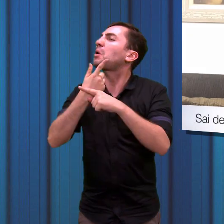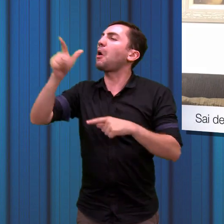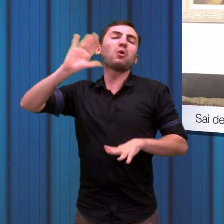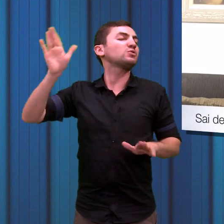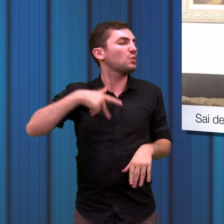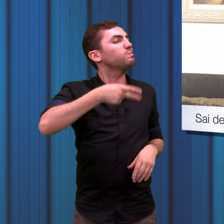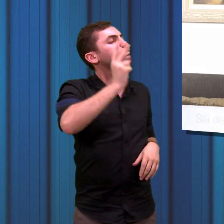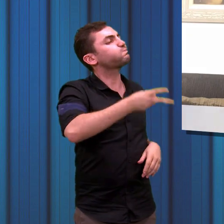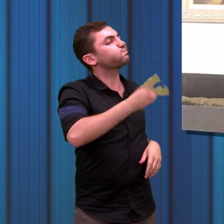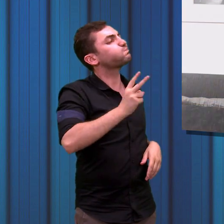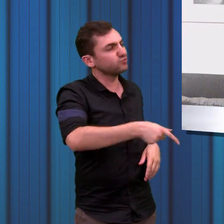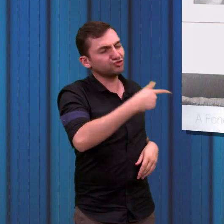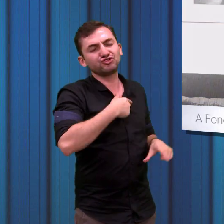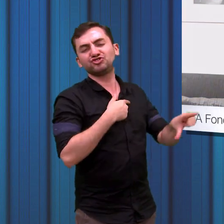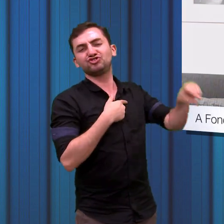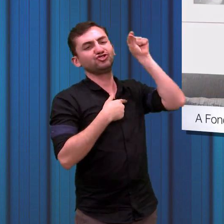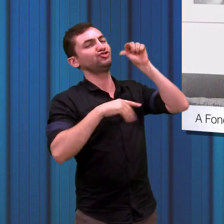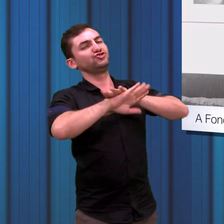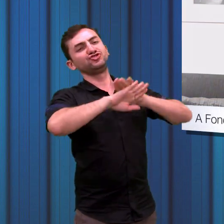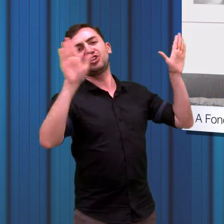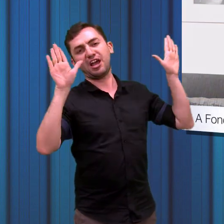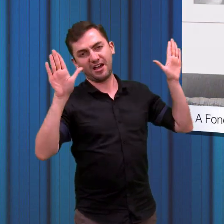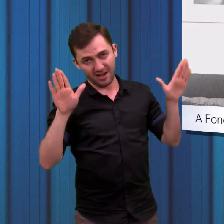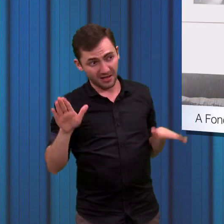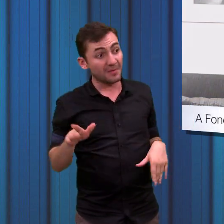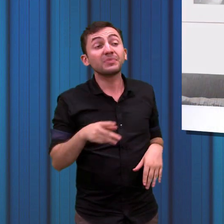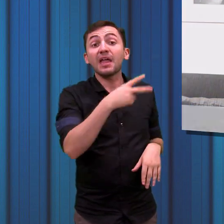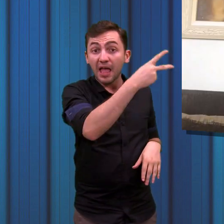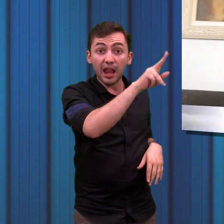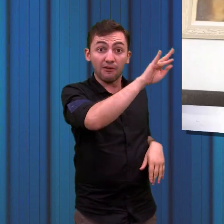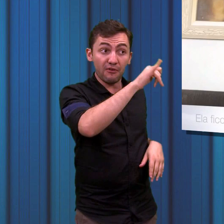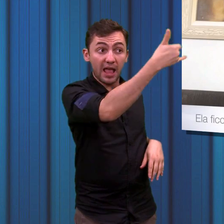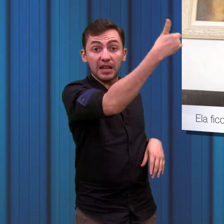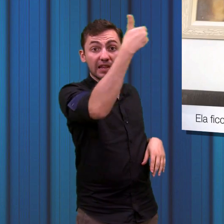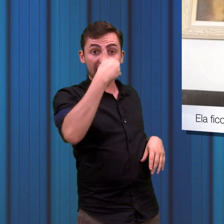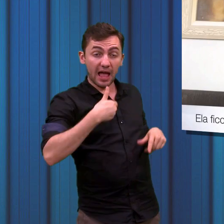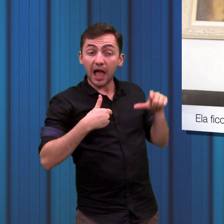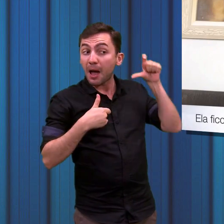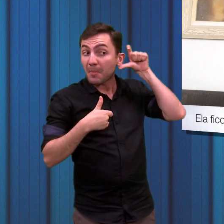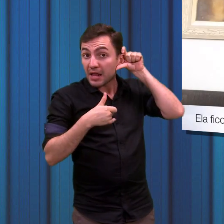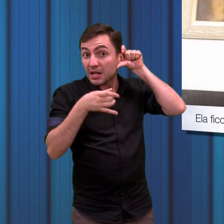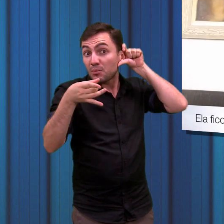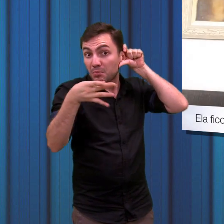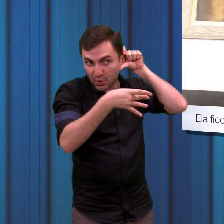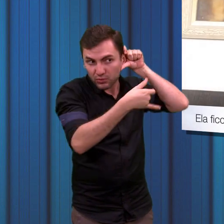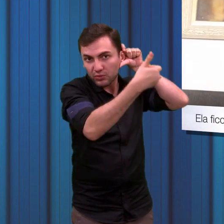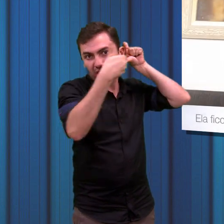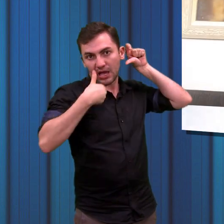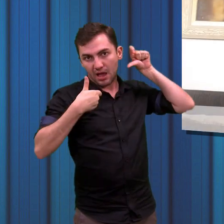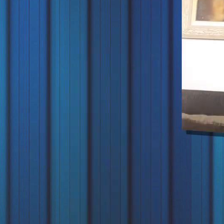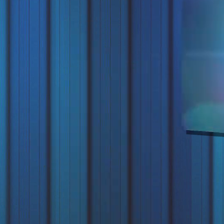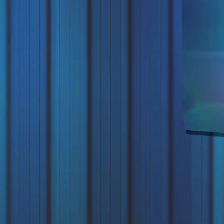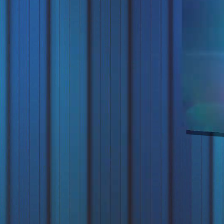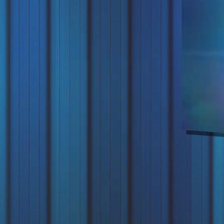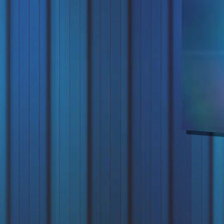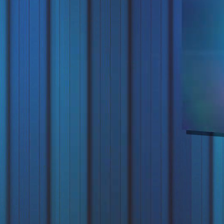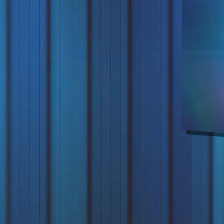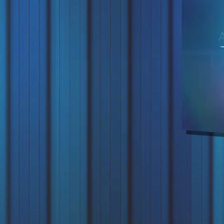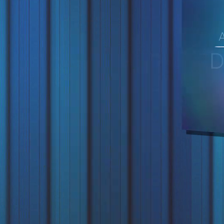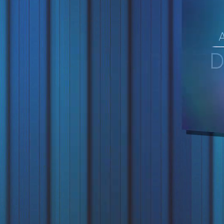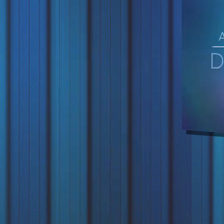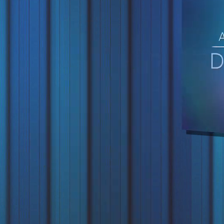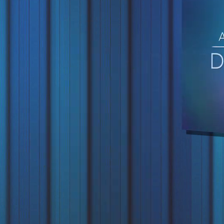que eu não queria procurar outra fono. A fono do Guilherme já estava escolhida. Ela ficou de ligar assim que o aparelho ficasse pronto.